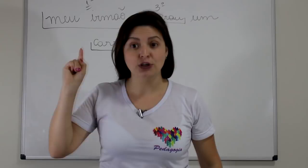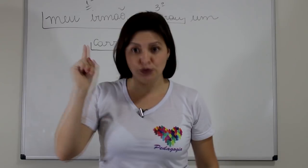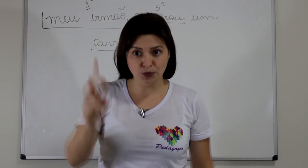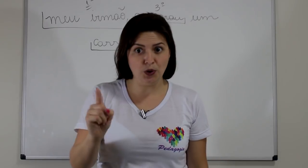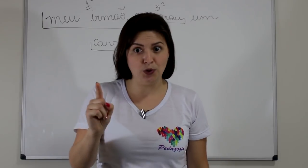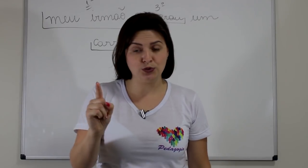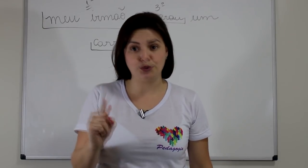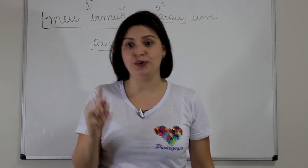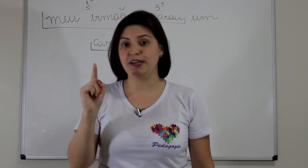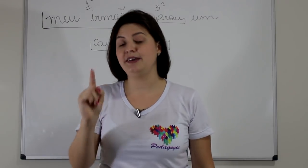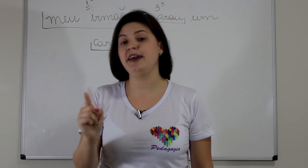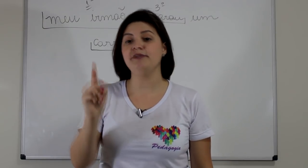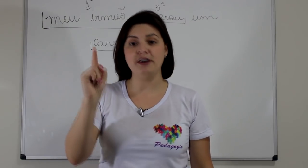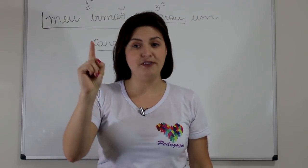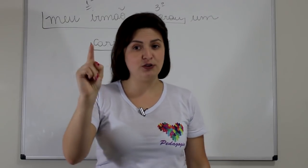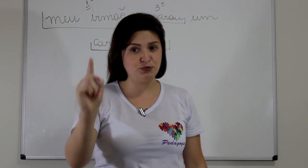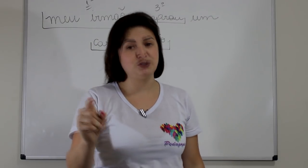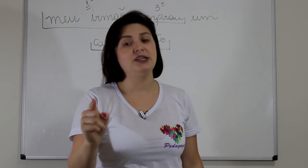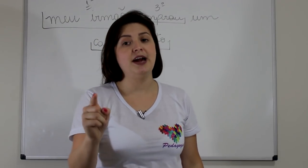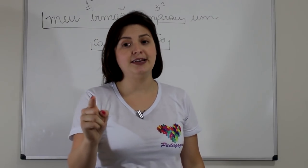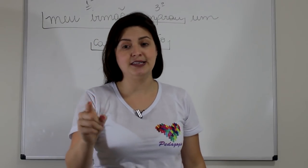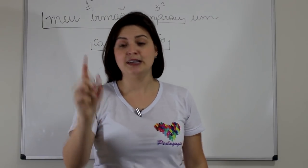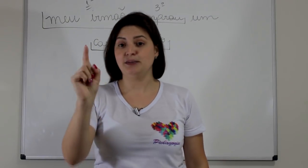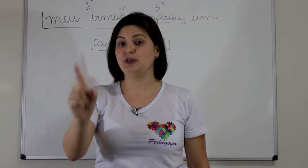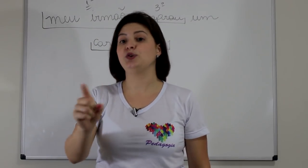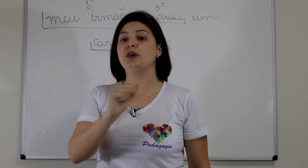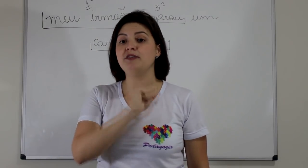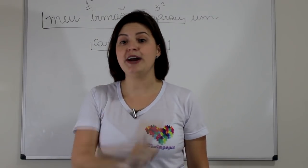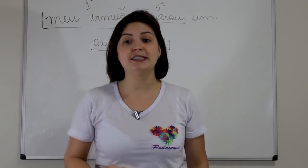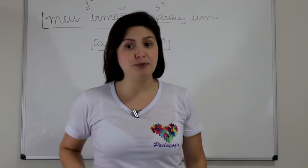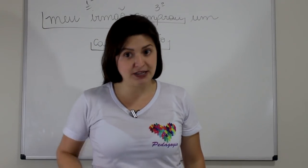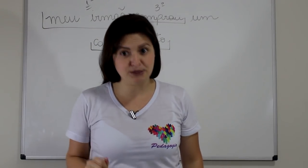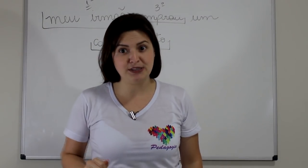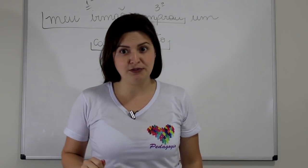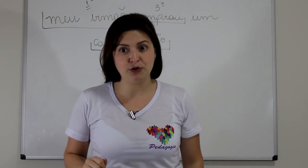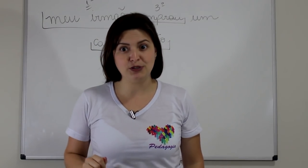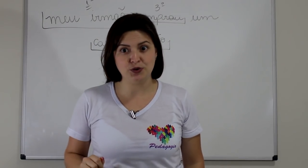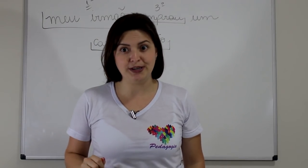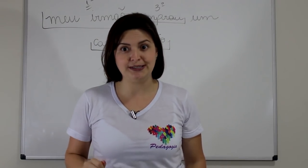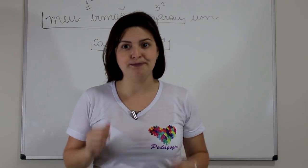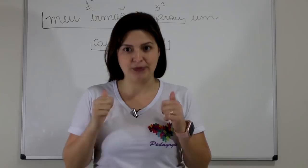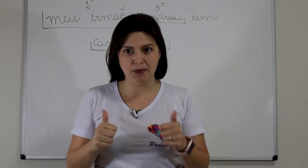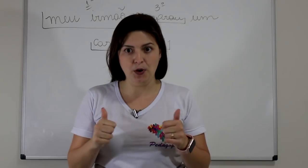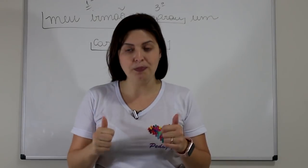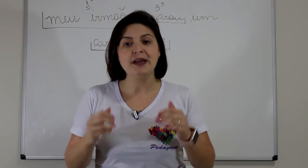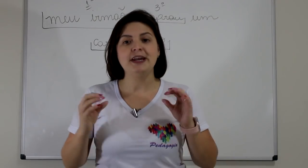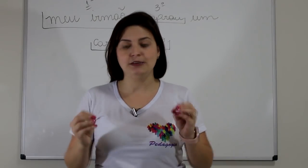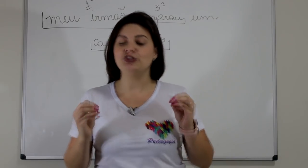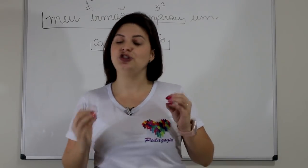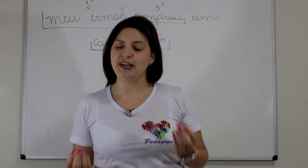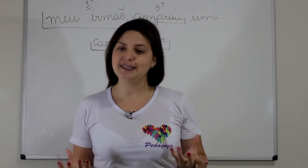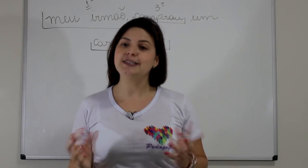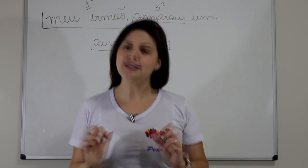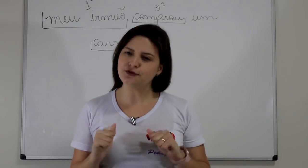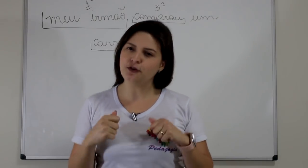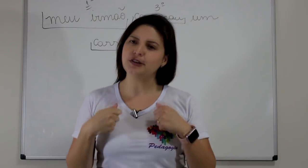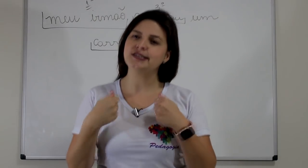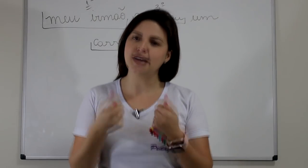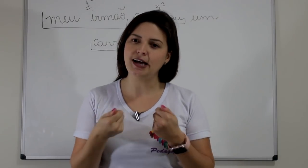no outro, em quem vai ver os meus sinais, na pessoa que vai receber as minhas informações, tá bom? Então a gente tem que se